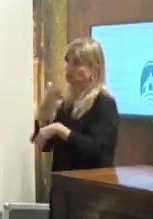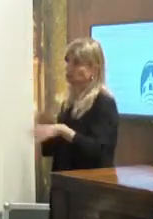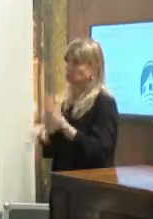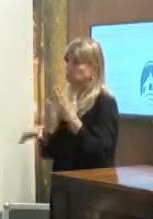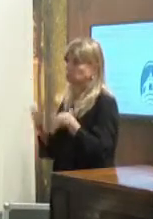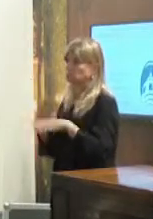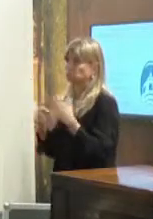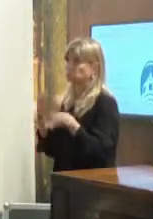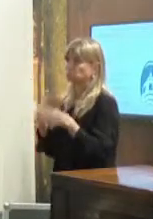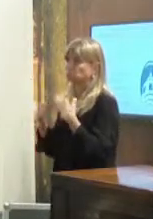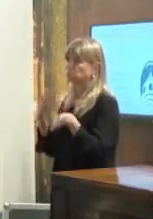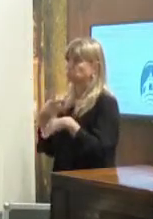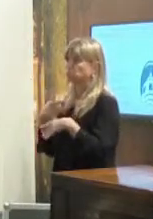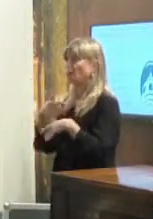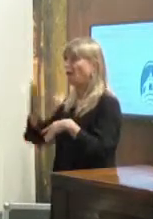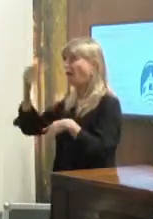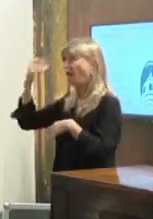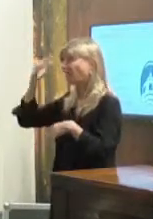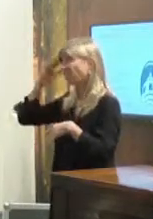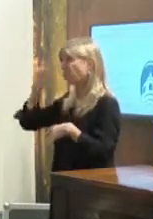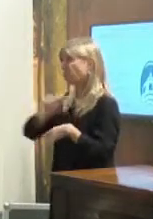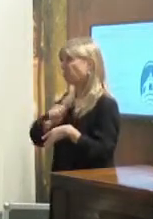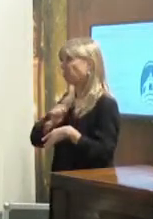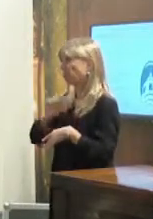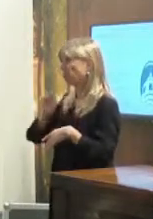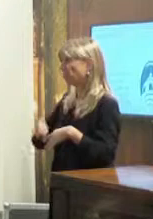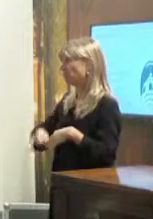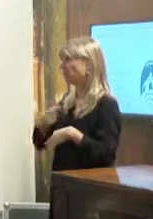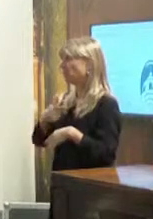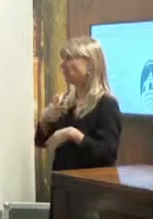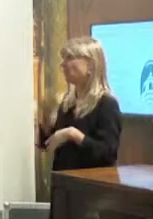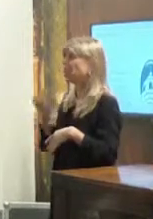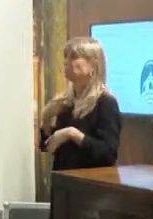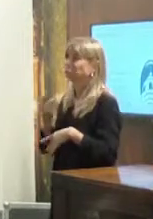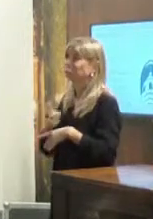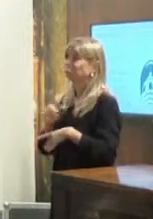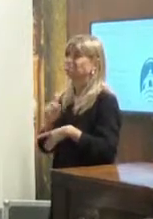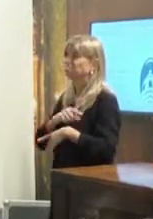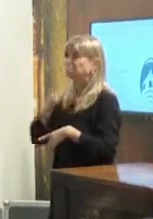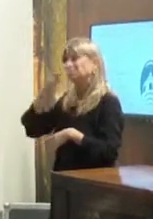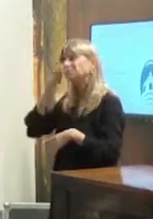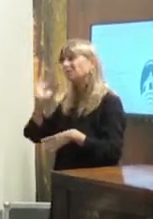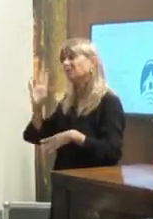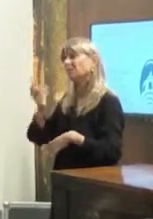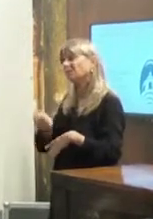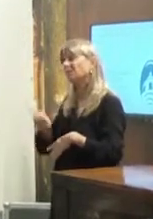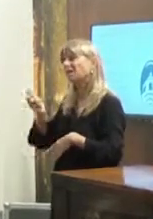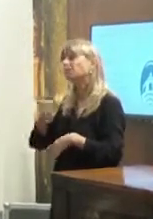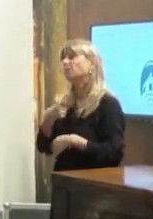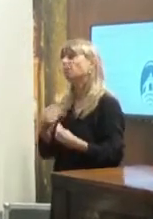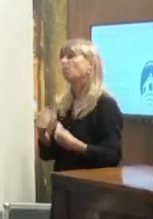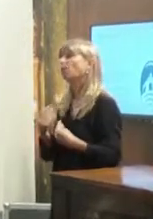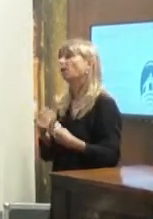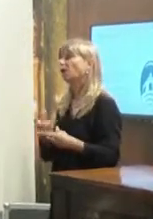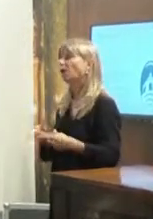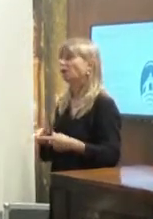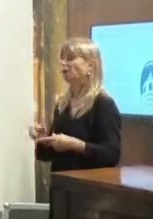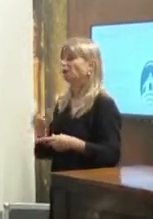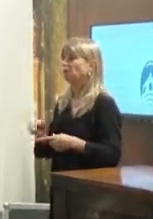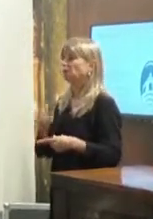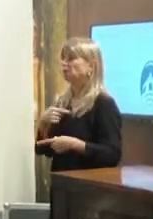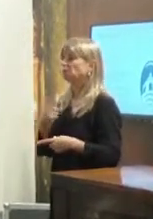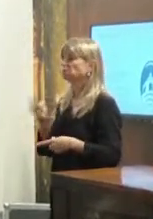antes de la dictadura, y no nos parece difícil porque estamos planteando que estas